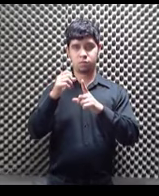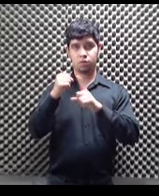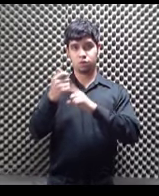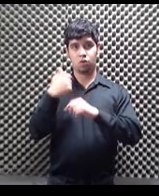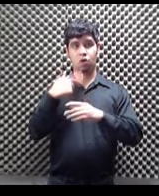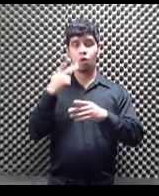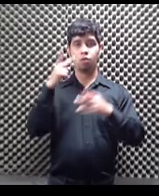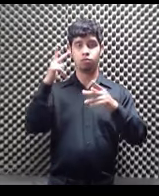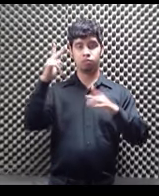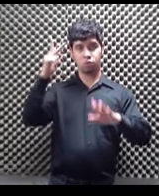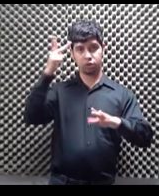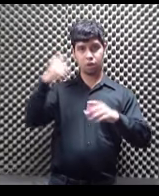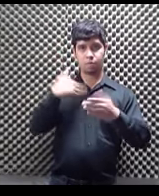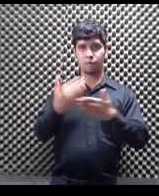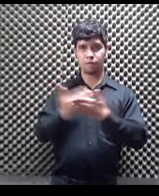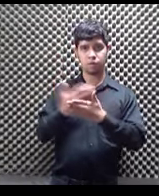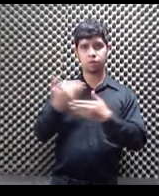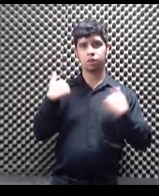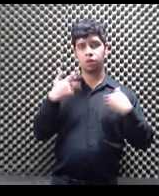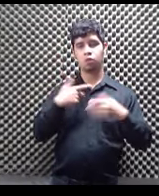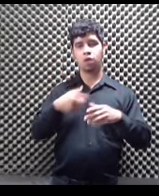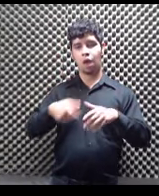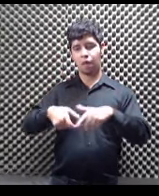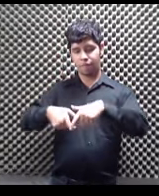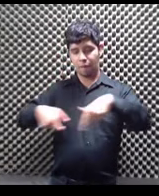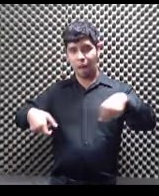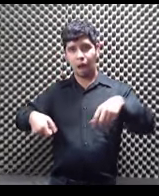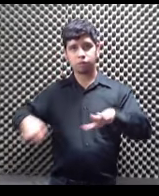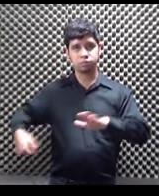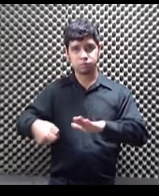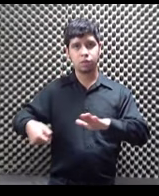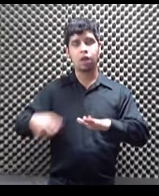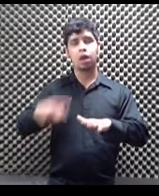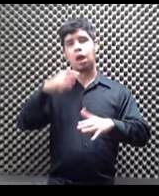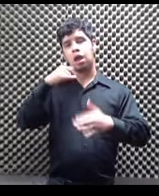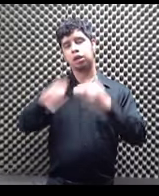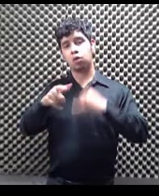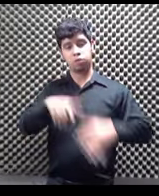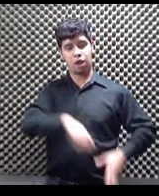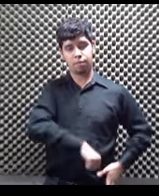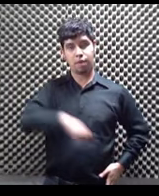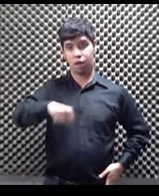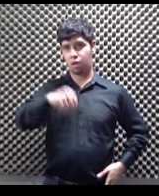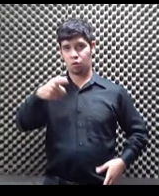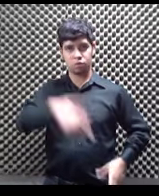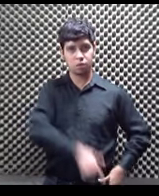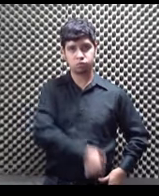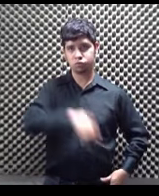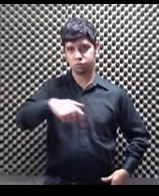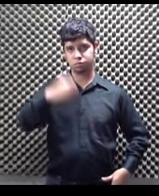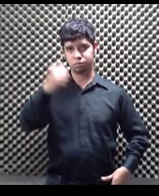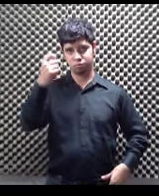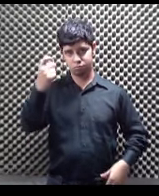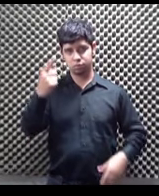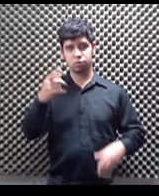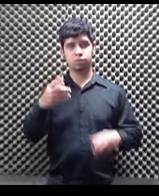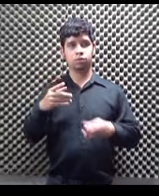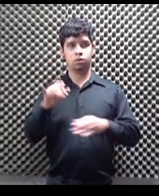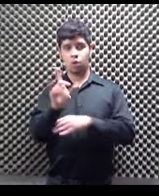Sí. Digo yo. Claro, en un lugar pequeño como el Corralón era mejor también una cuchilla. Mejor opción, más